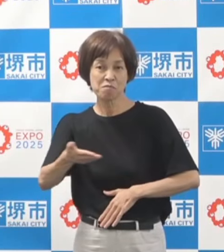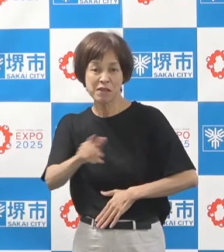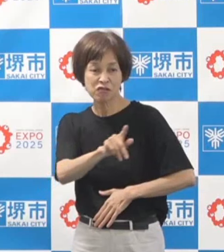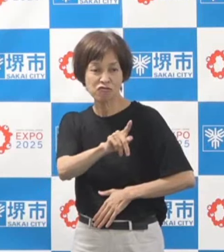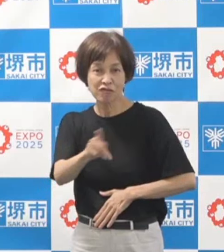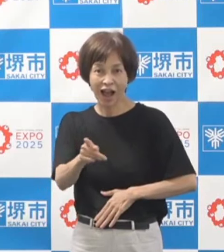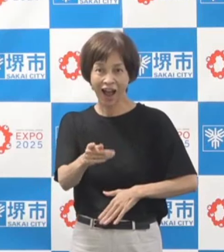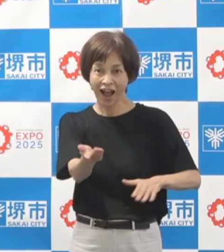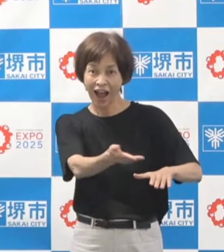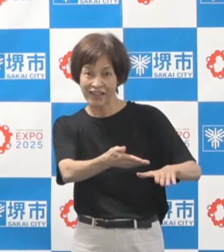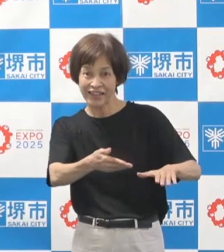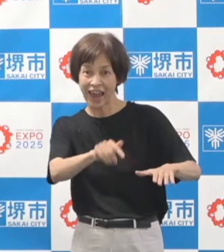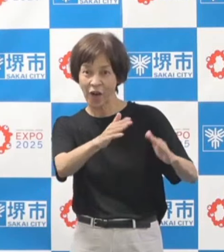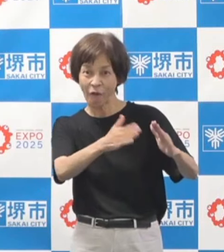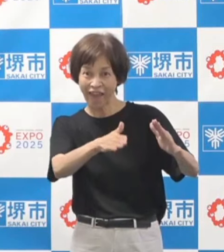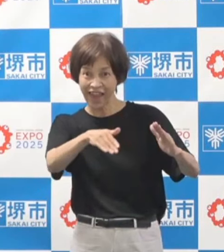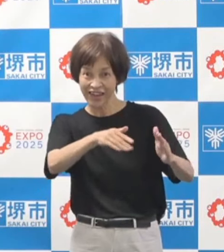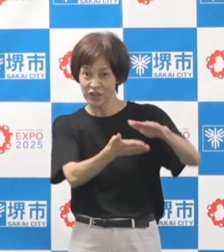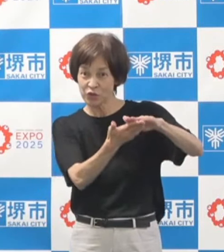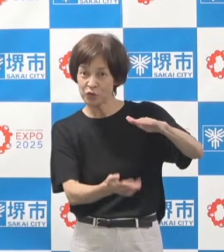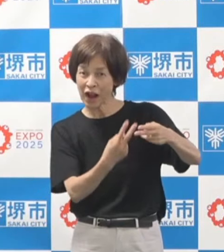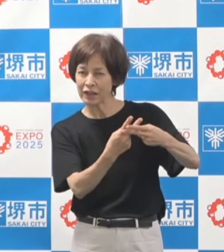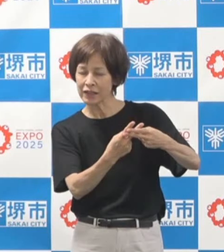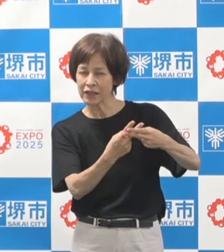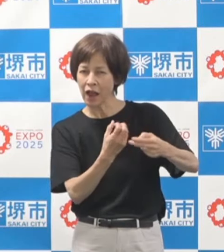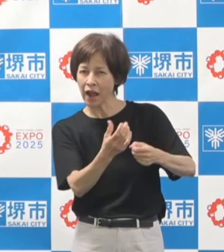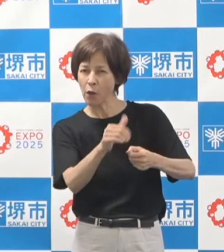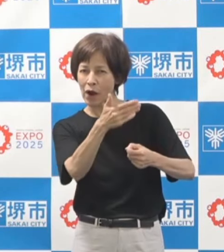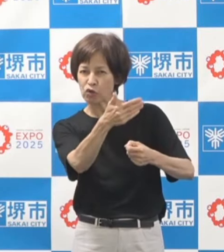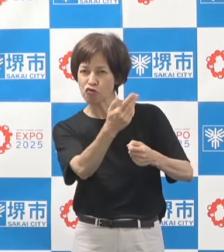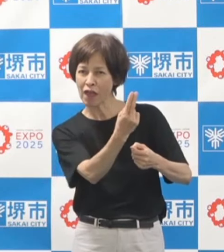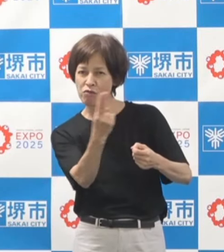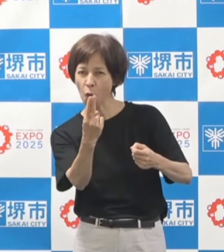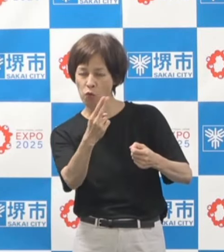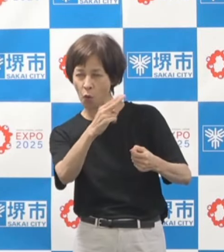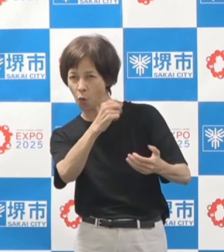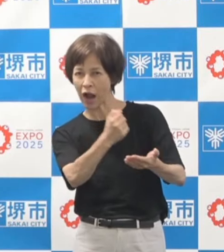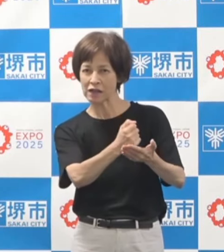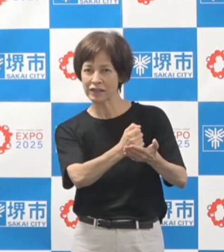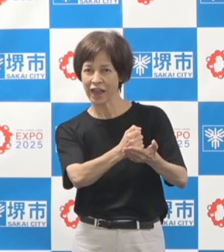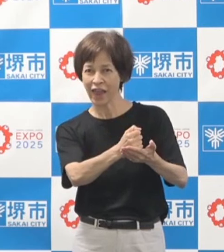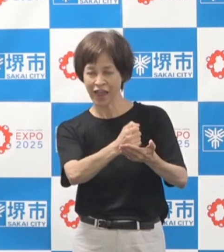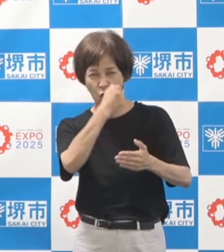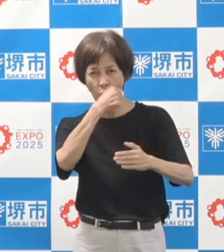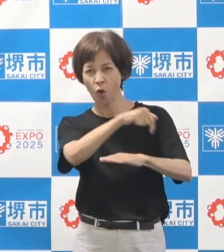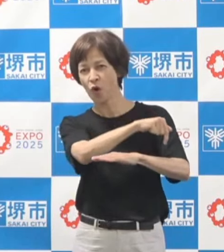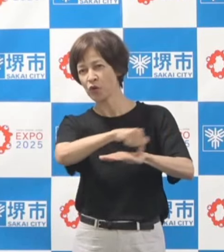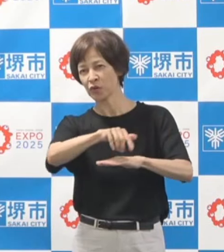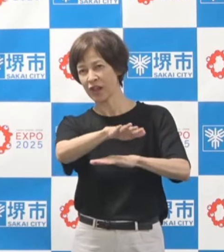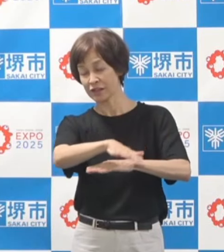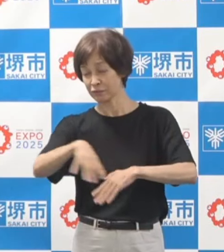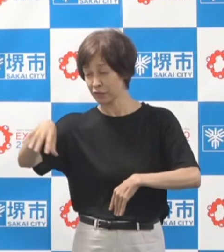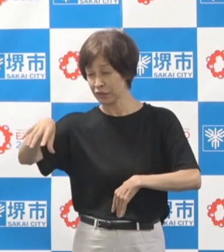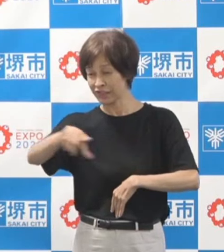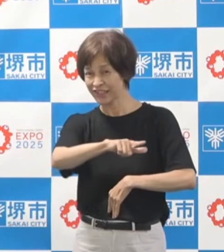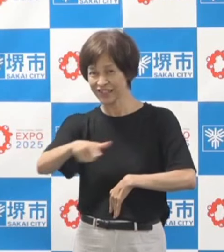開発を行っておりまして、こちらも令和9年度の完成予定ですので、さまざまな場所